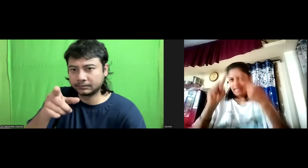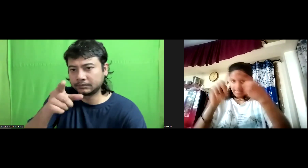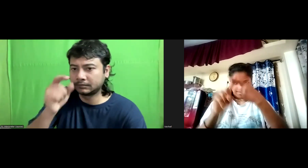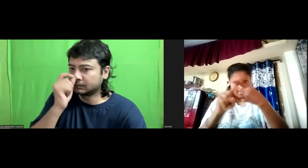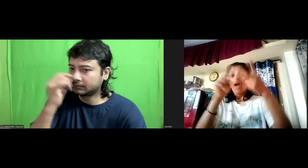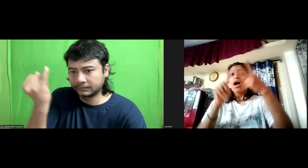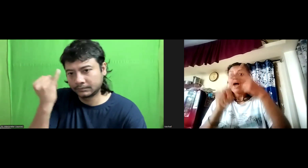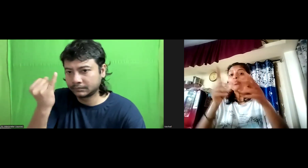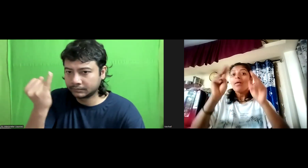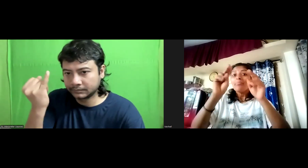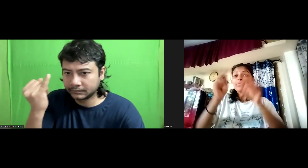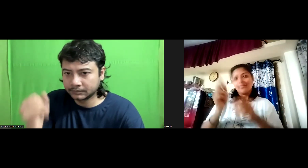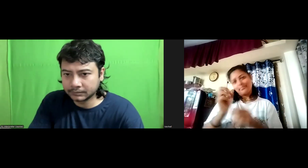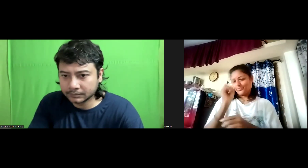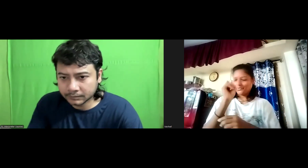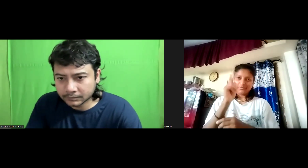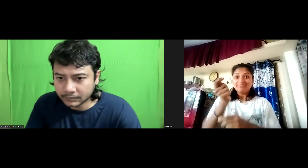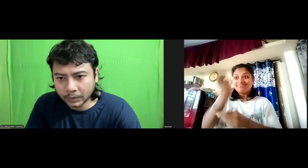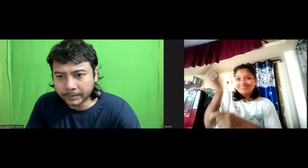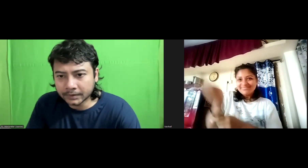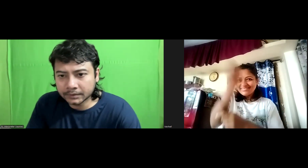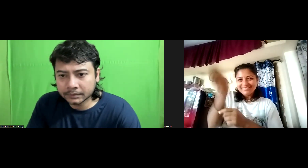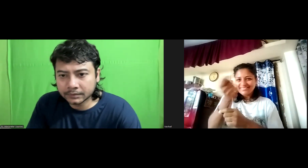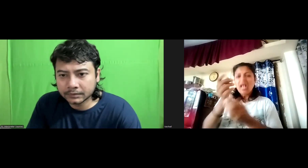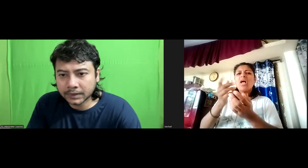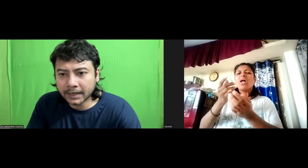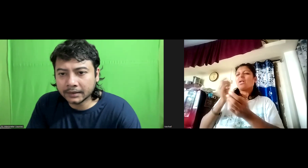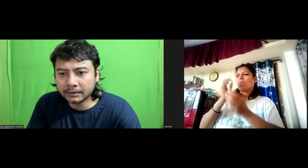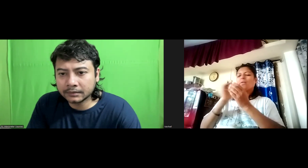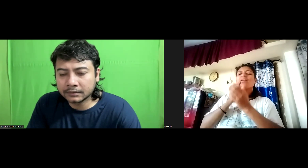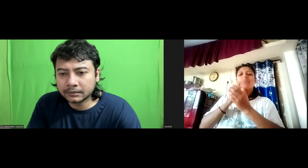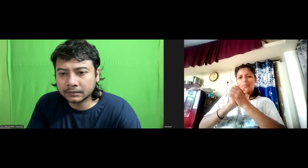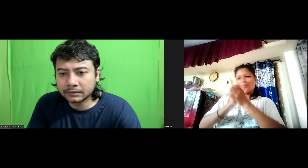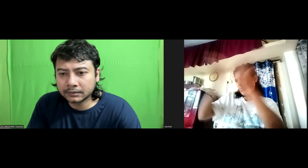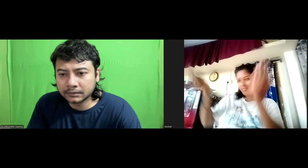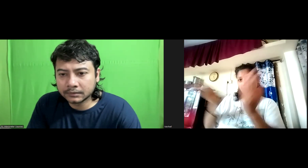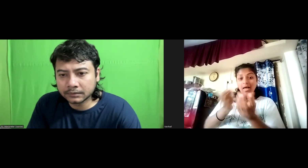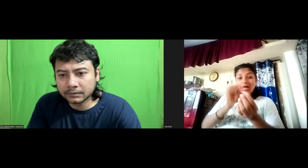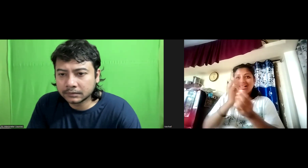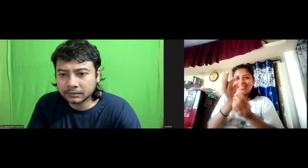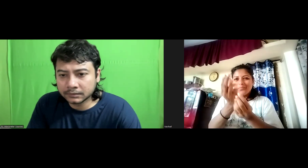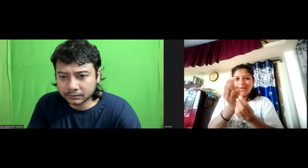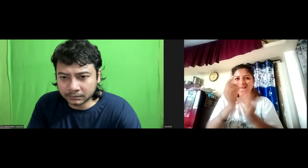आई सेंड आई हैव टू सेंड दैट. ओके मैम एंड